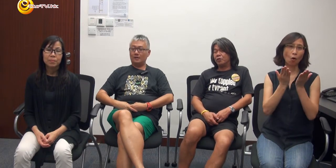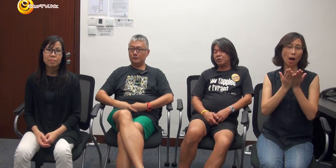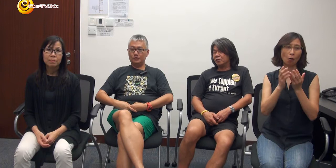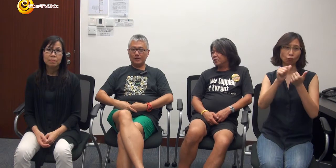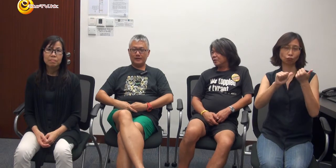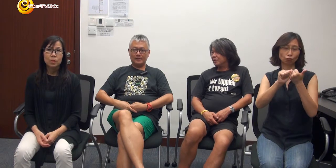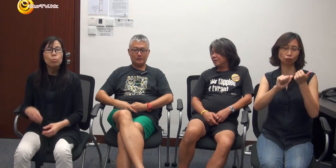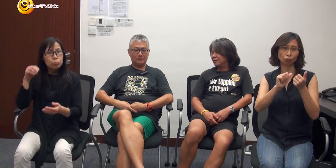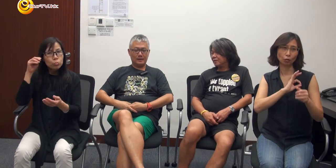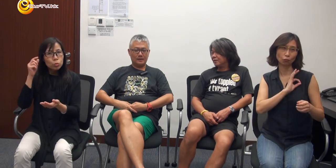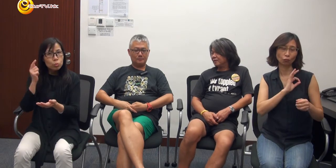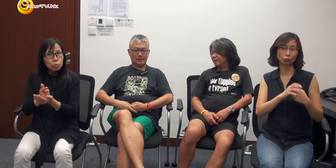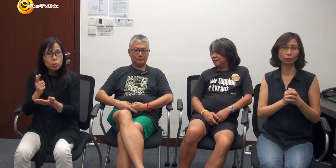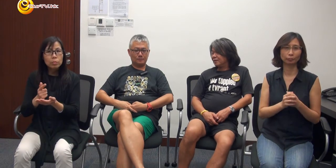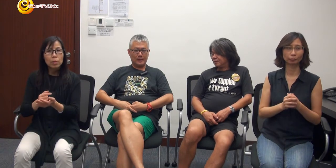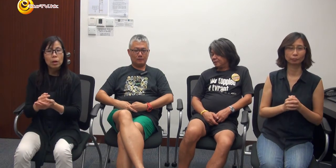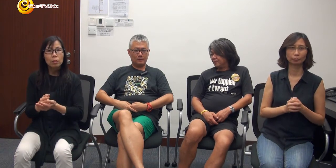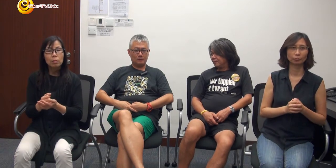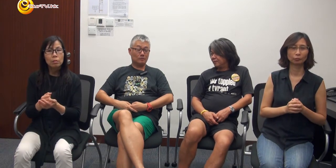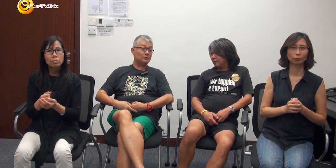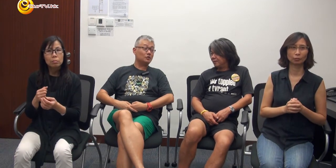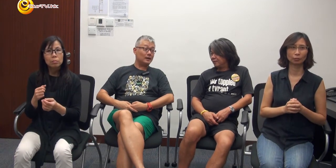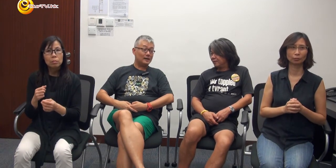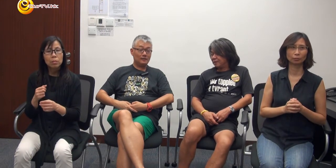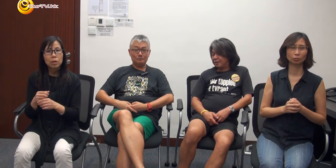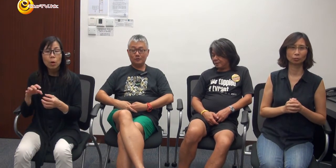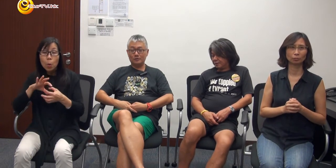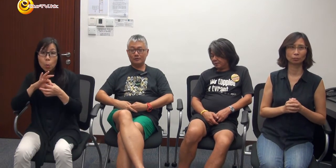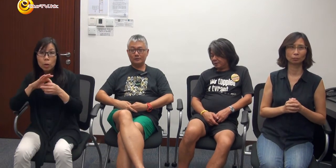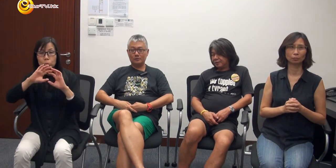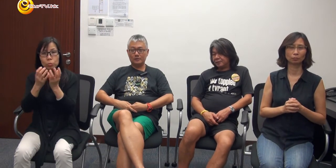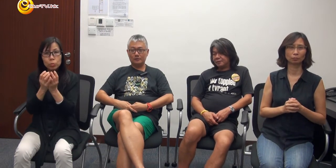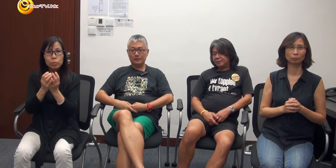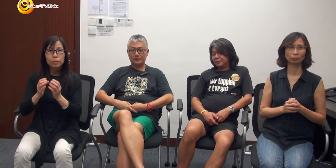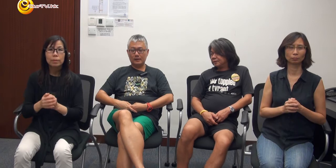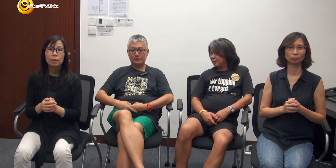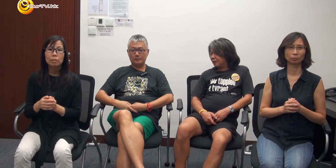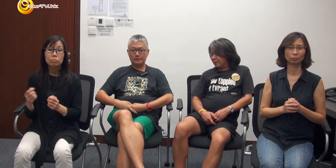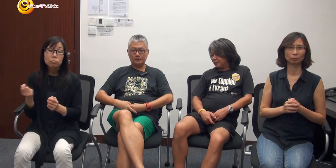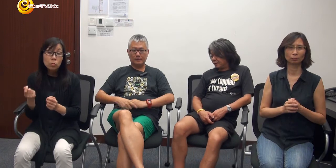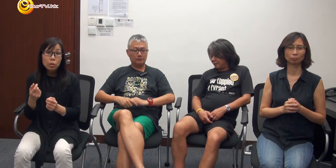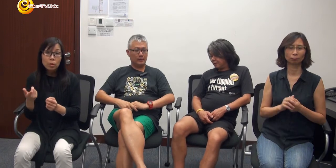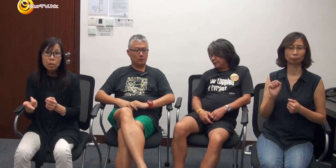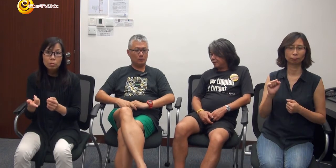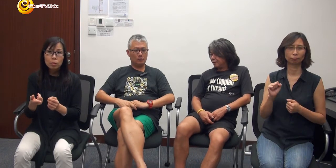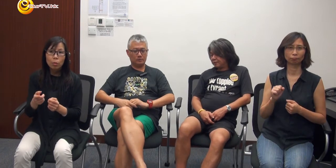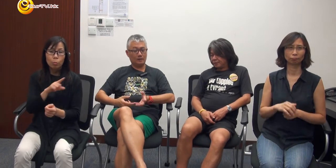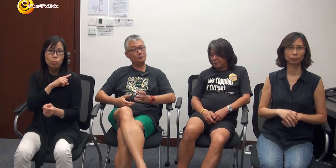諗最主要係搞咗個咩白嘅關注組啦。我諗最近依幾次本身我自己都有，即係我諗都